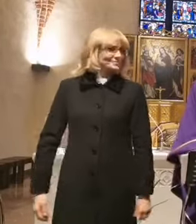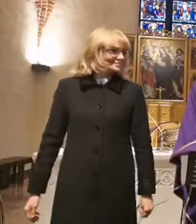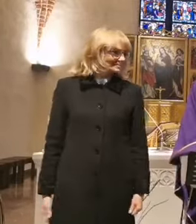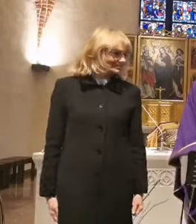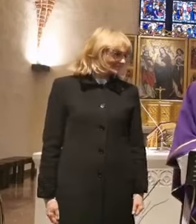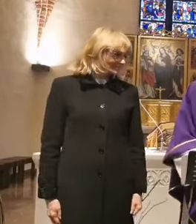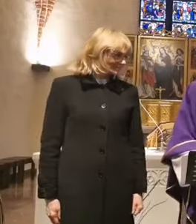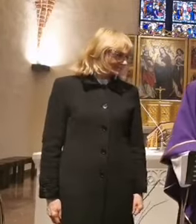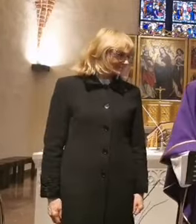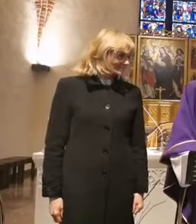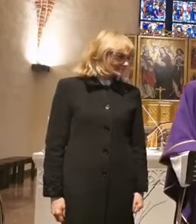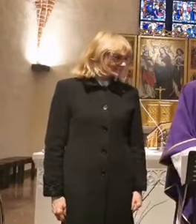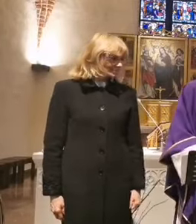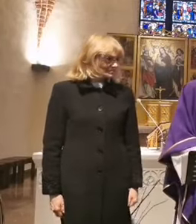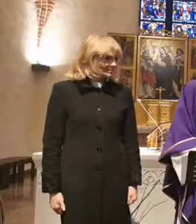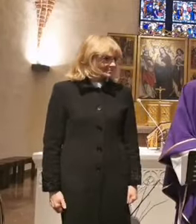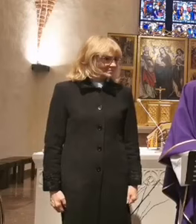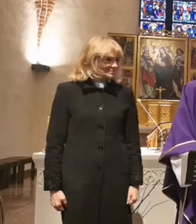wszystko.